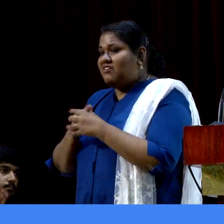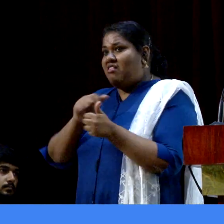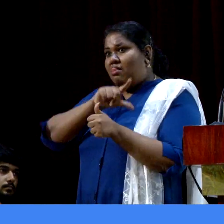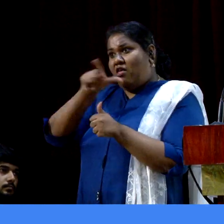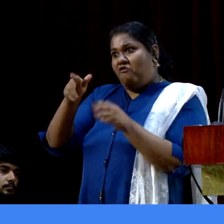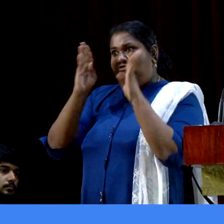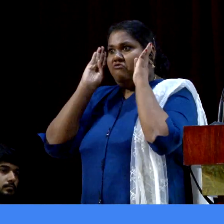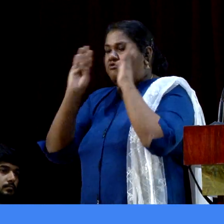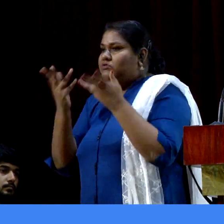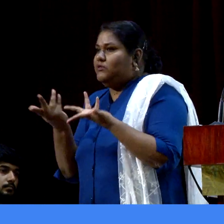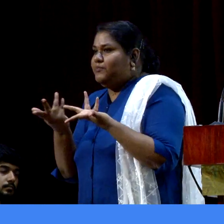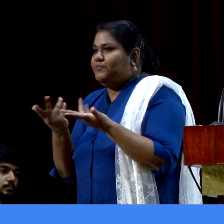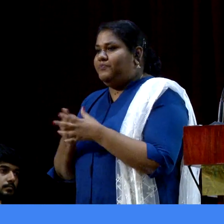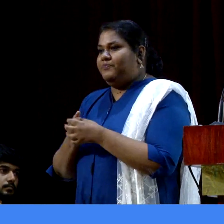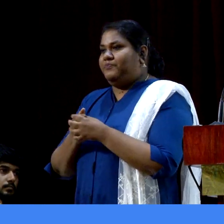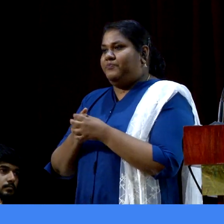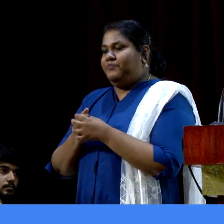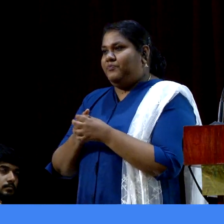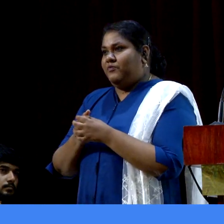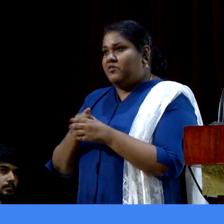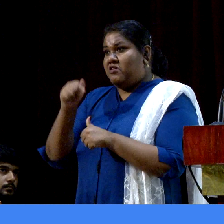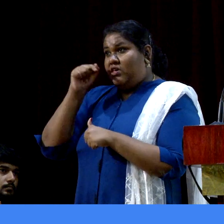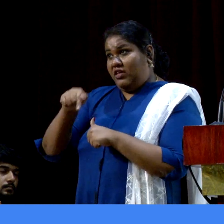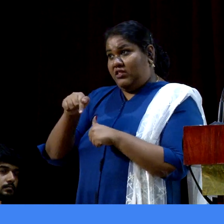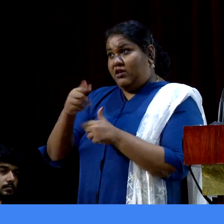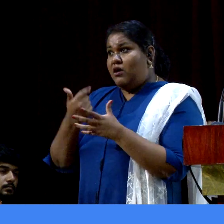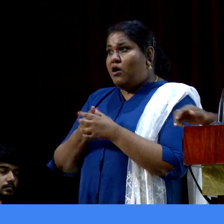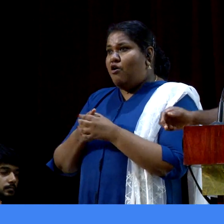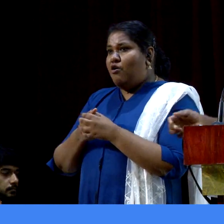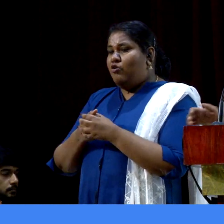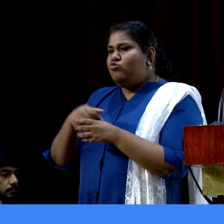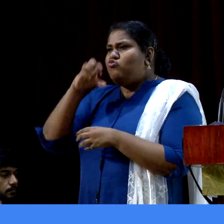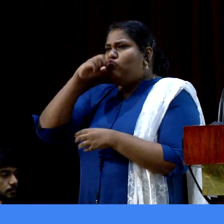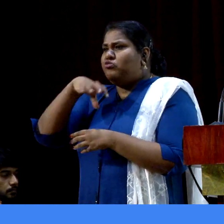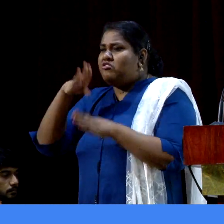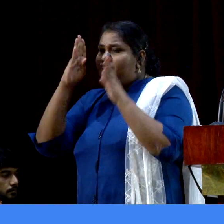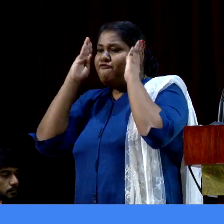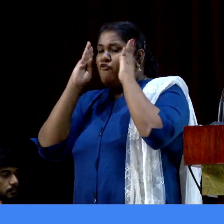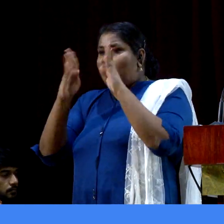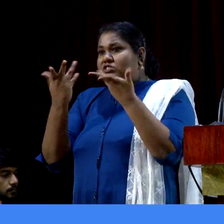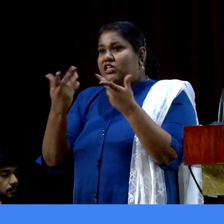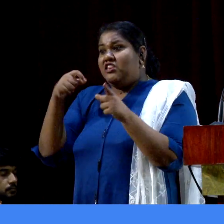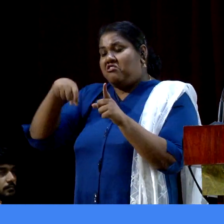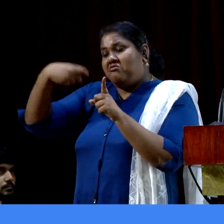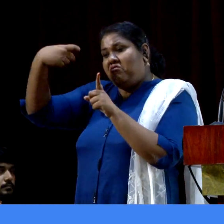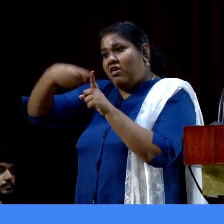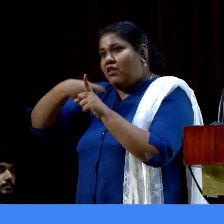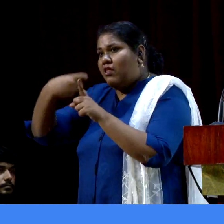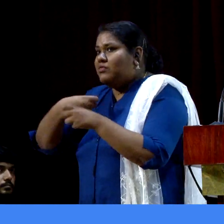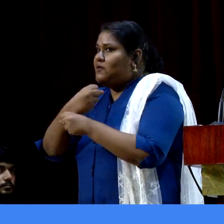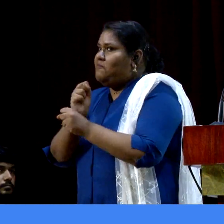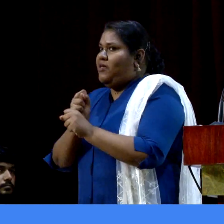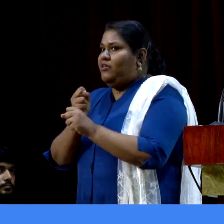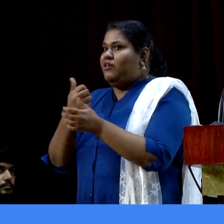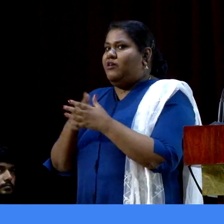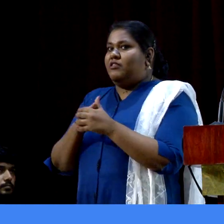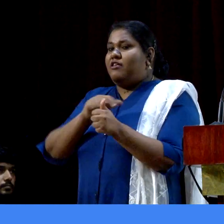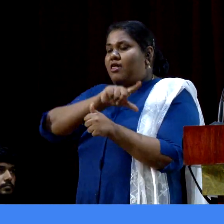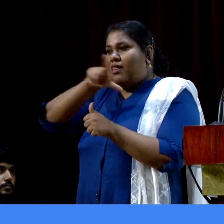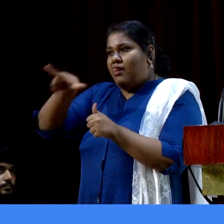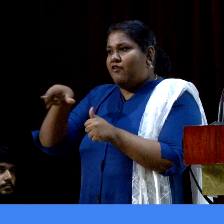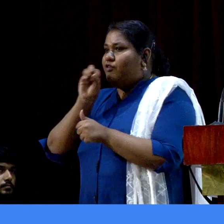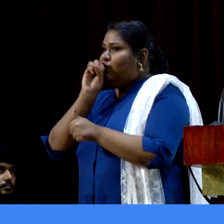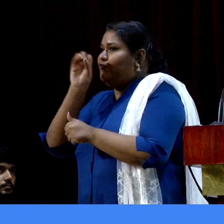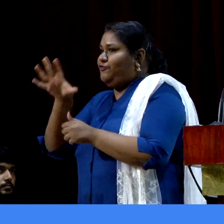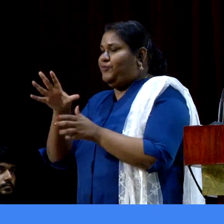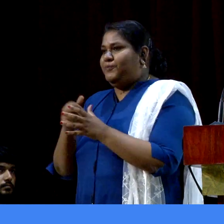சொன்னால், இது உணவு திட்டம் எப்படி கேரளாவில் இருக்கிறது என்பதற்காக அறிய வைப்பதற்கான கருத்தரங்கு